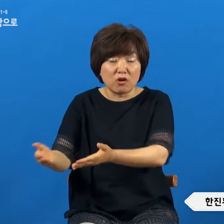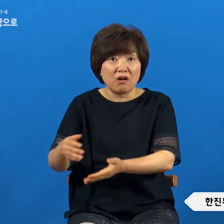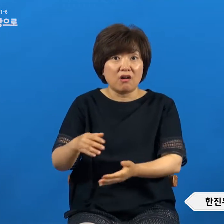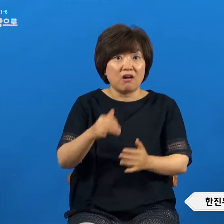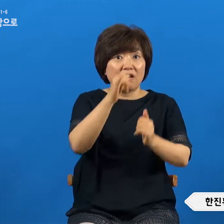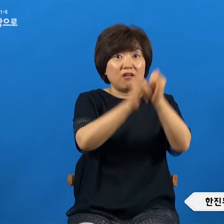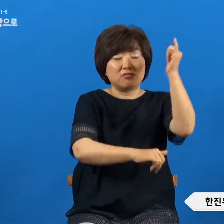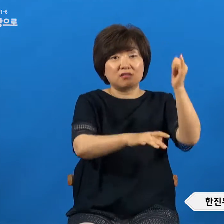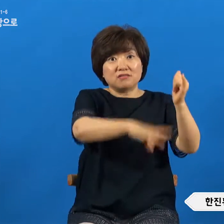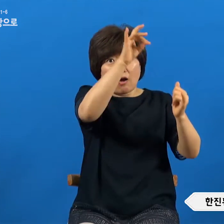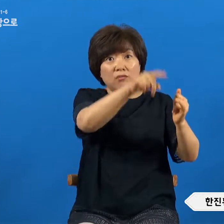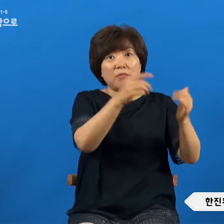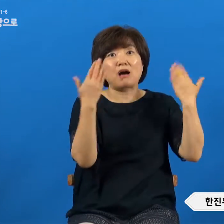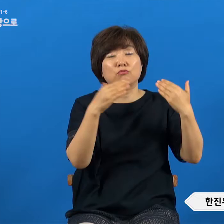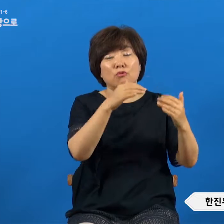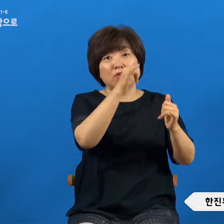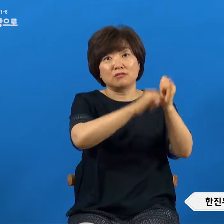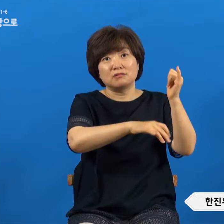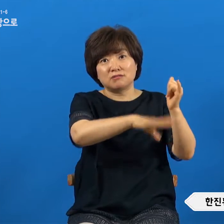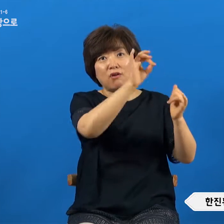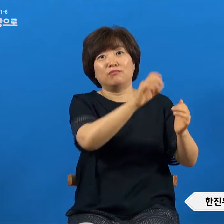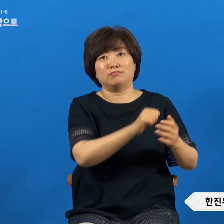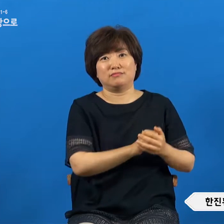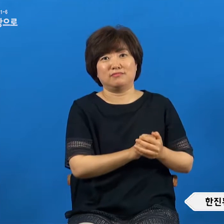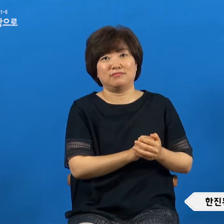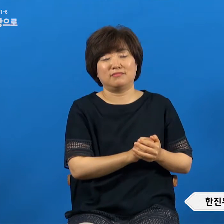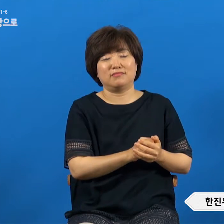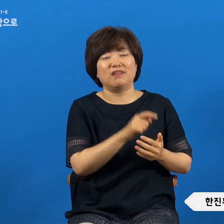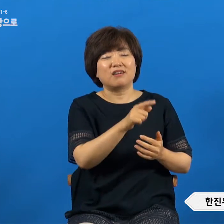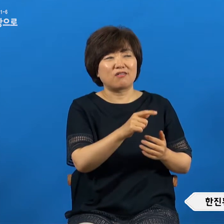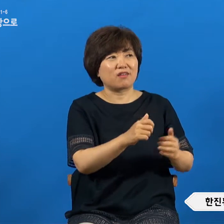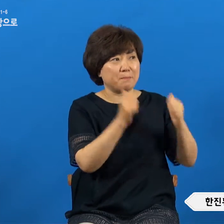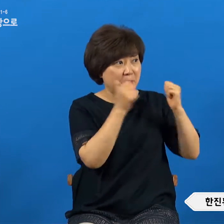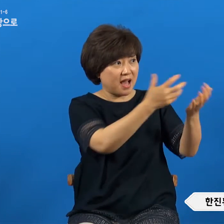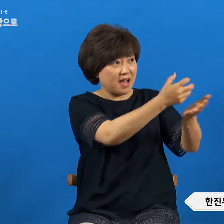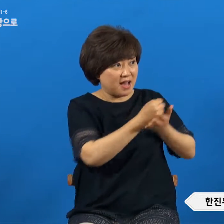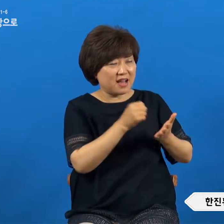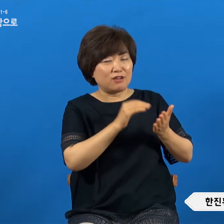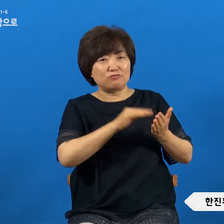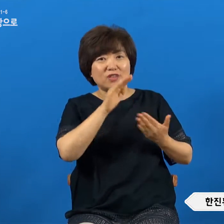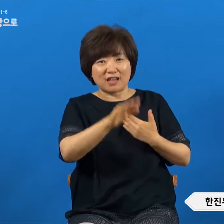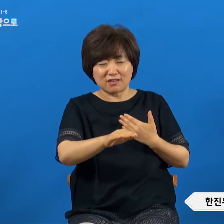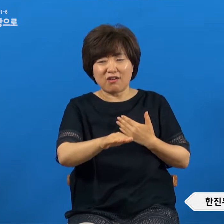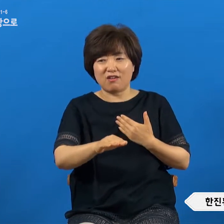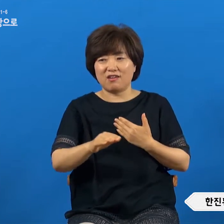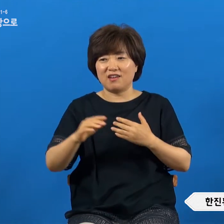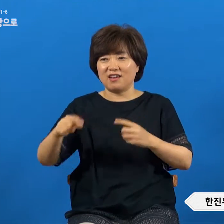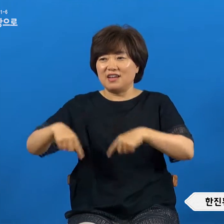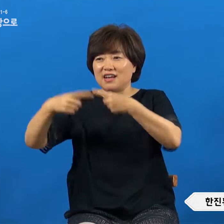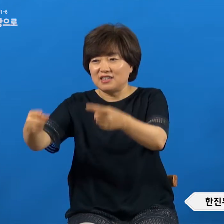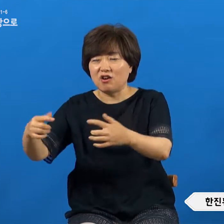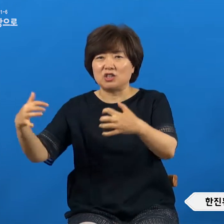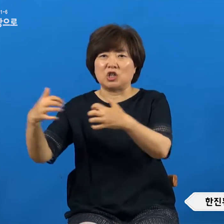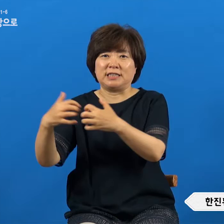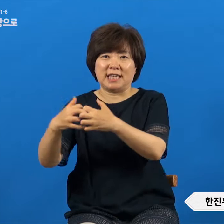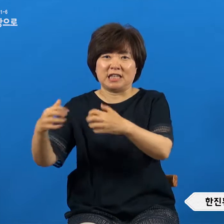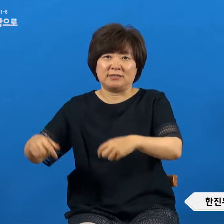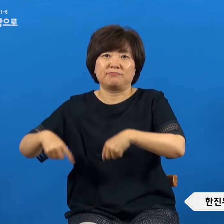처음입니다. 그렇게 귀국을 해서 전쟁에 참전을